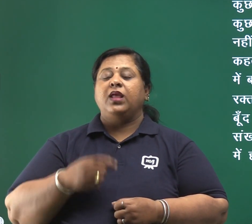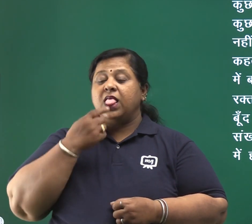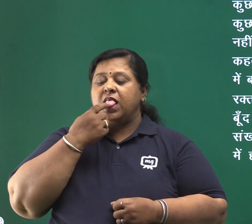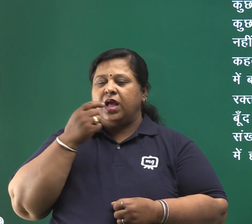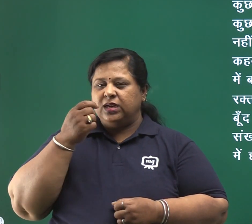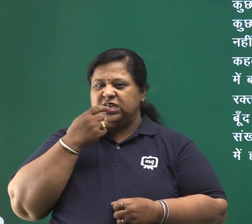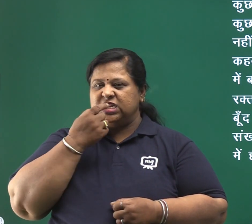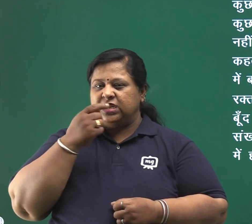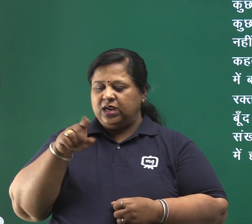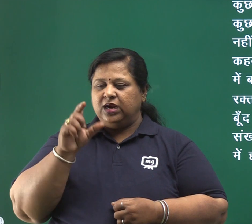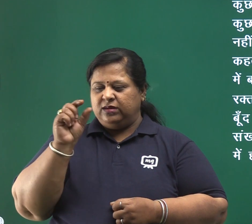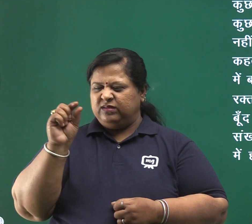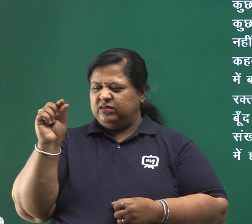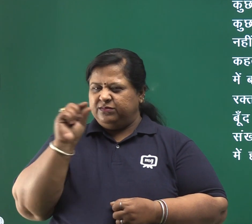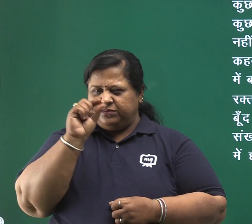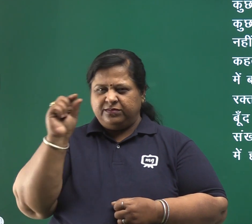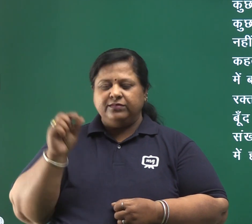लाल कण